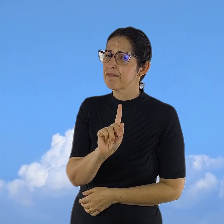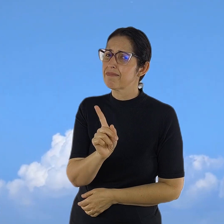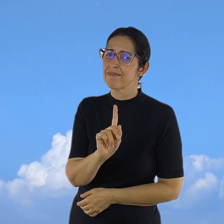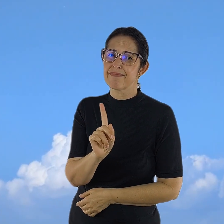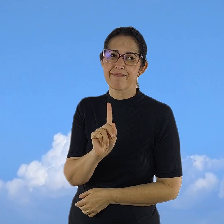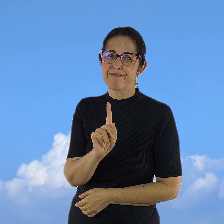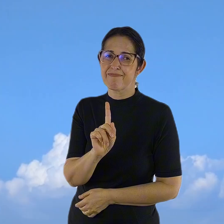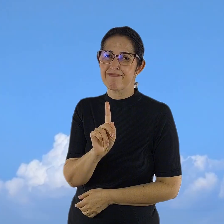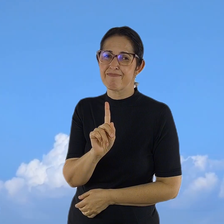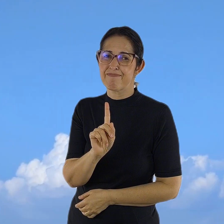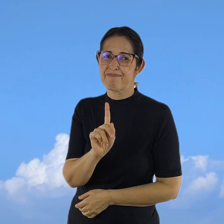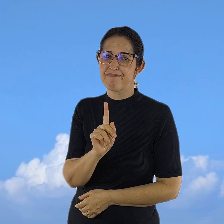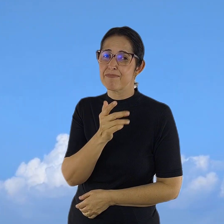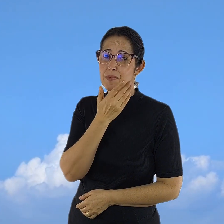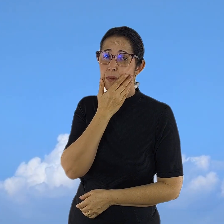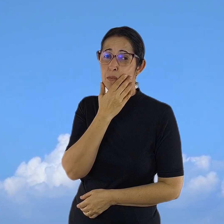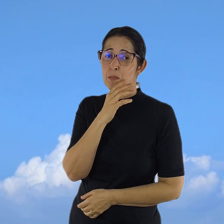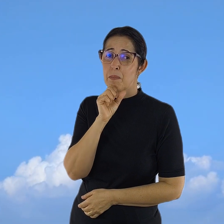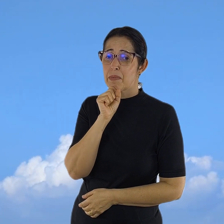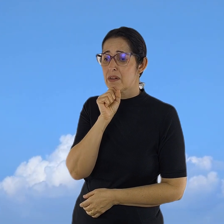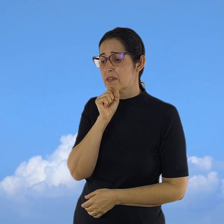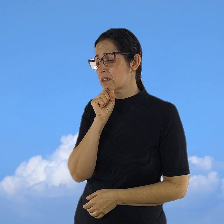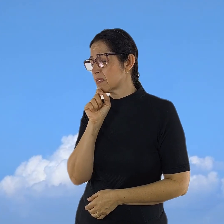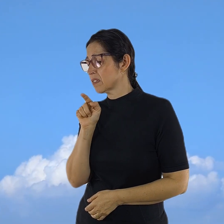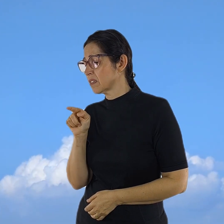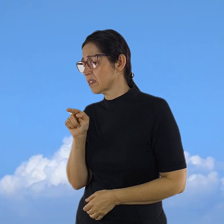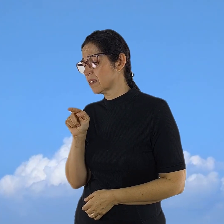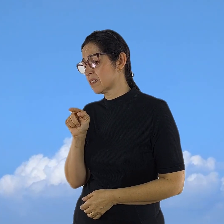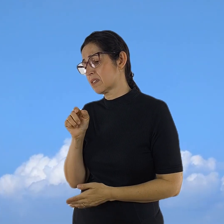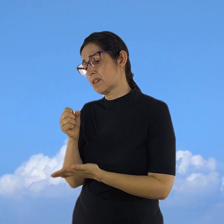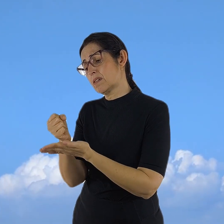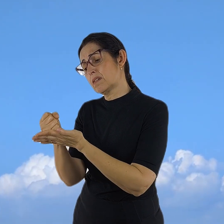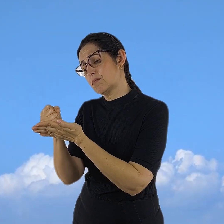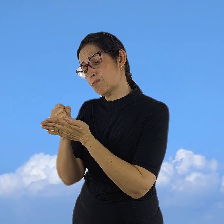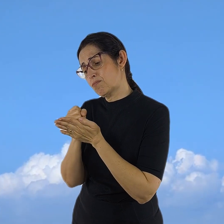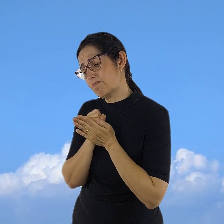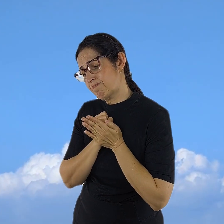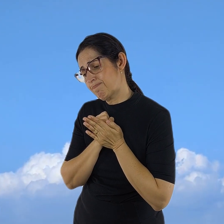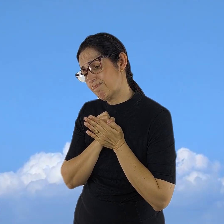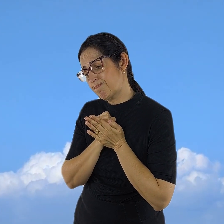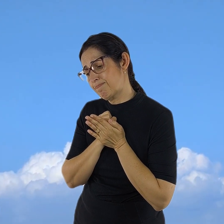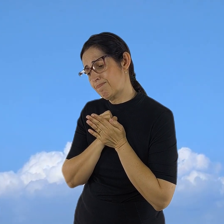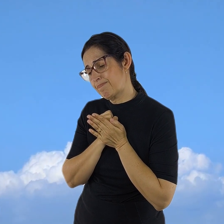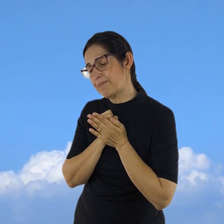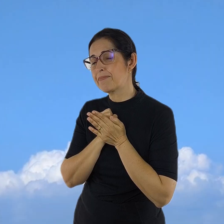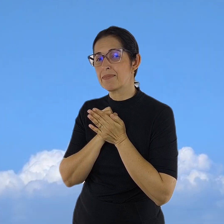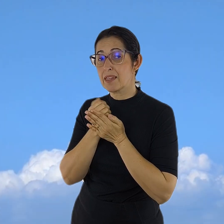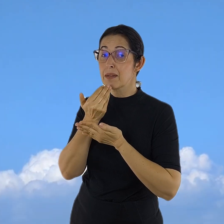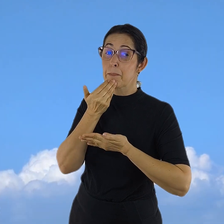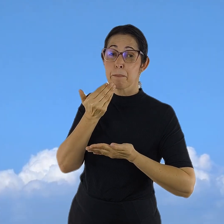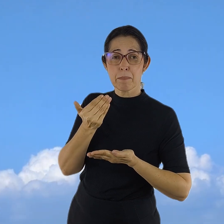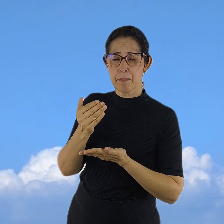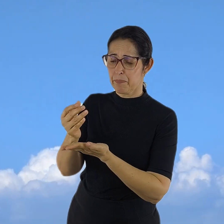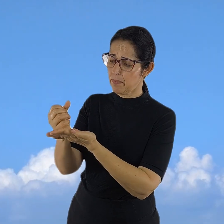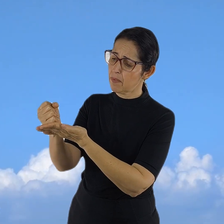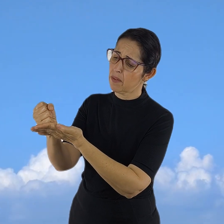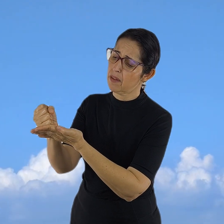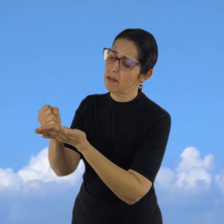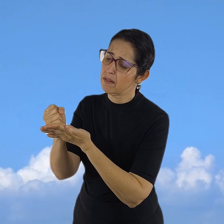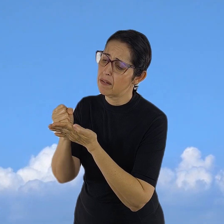uma frase tão pequena, mas que diz tanto, né? Ajuda-me, Senhor.